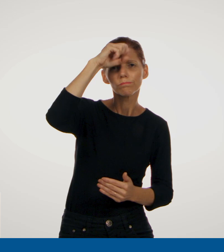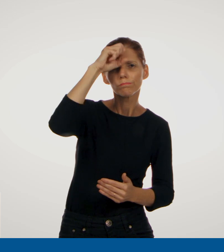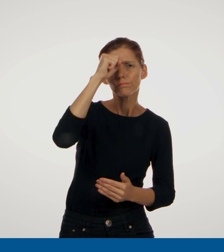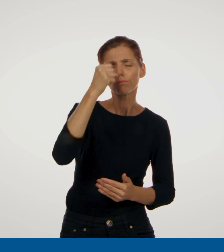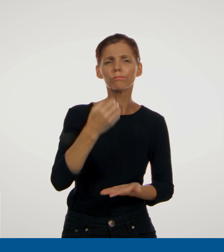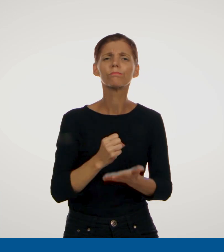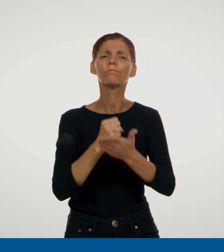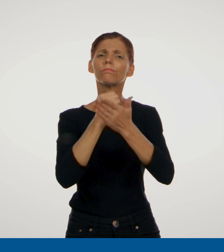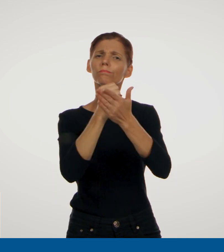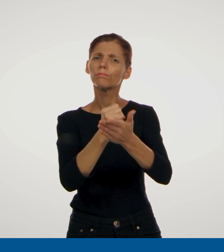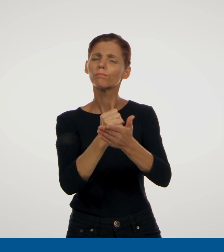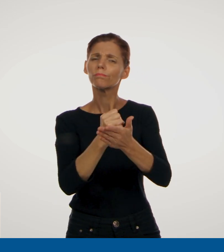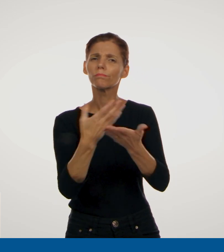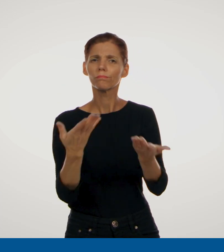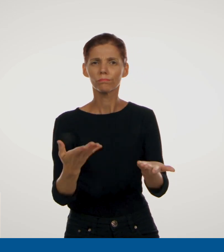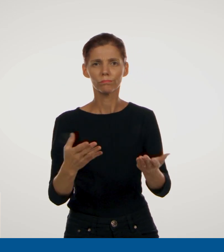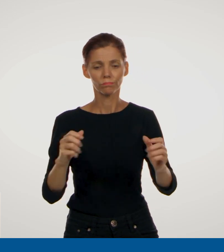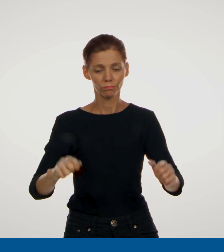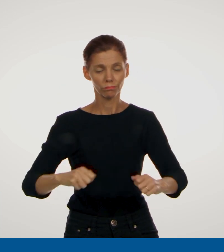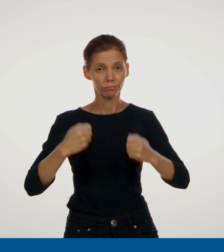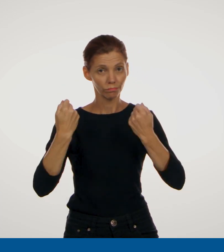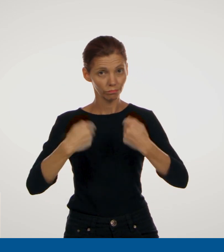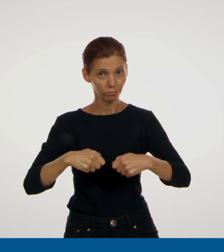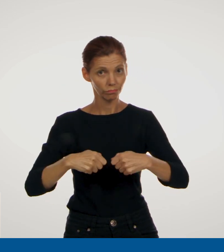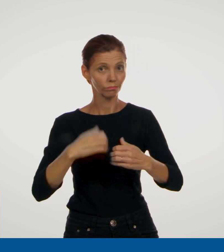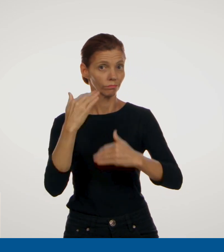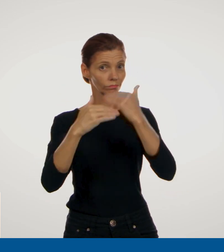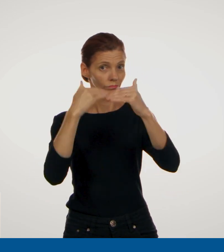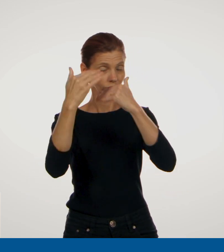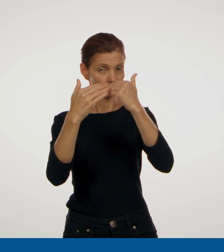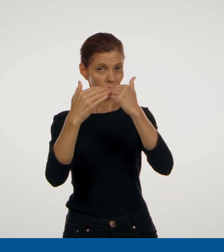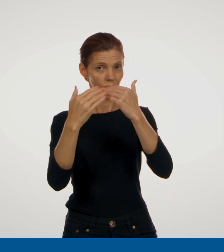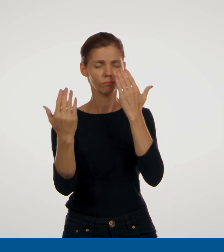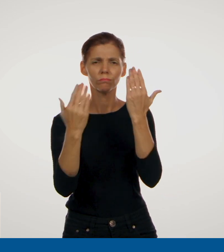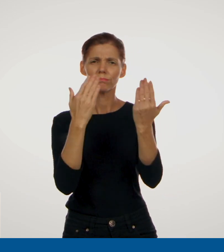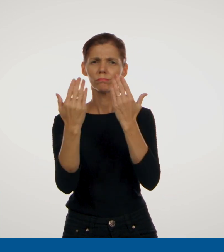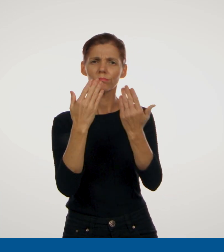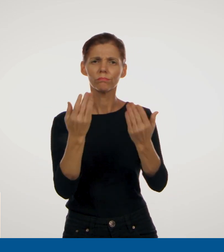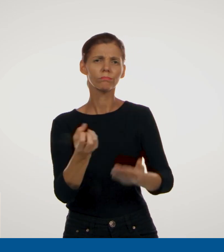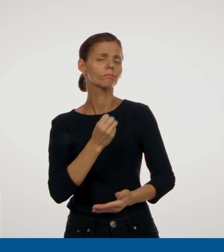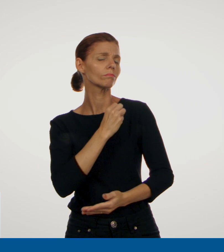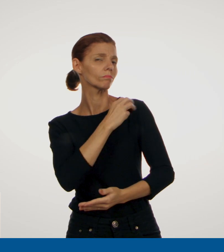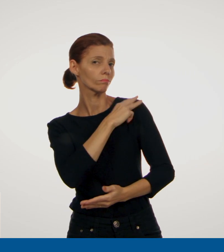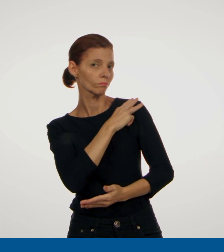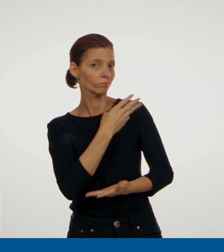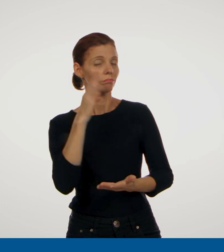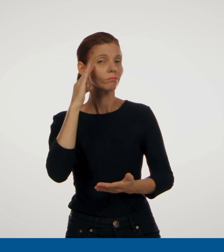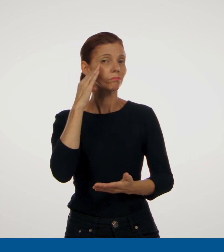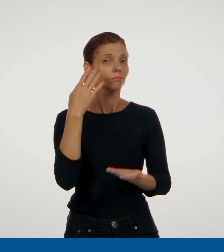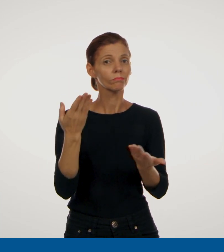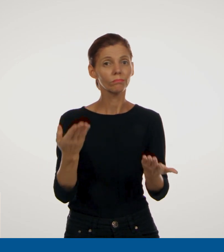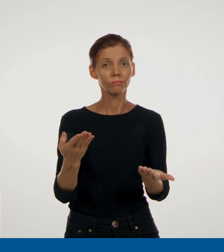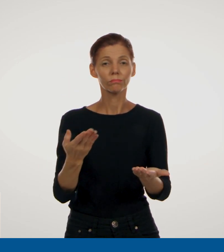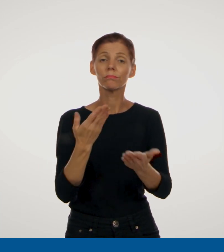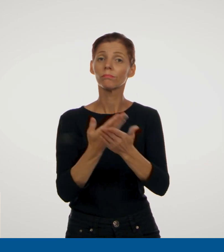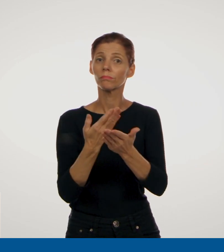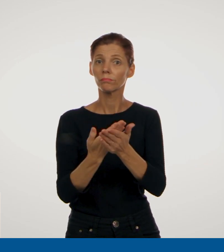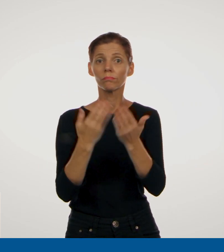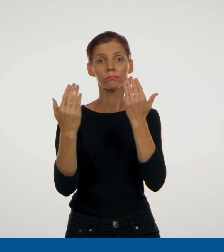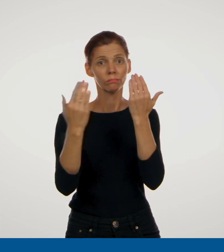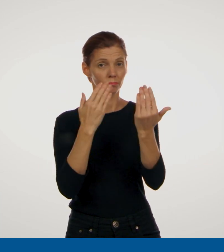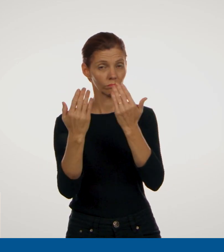é auxiliá-la no desenvolvimento de suas potencialidades. A psicologia escolar é aqui entendida como área de estudo